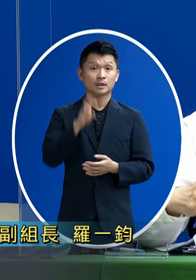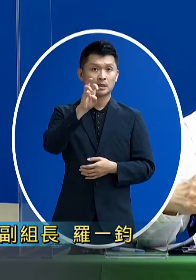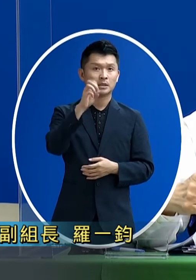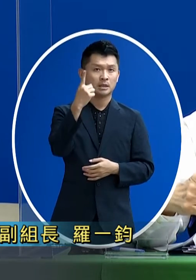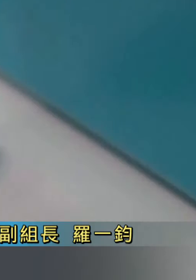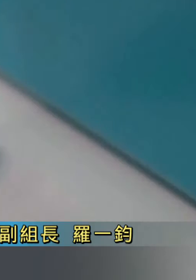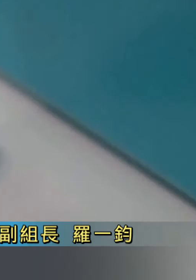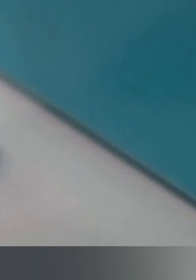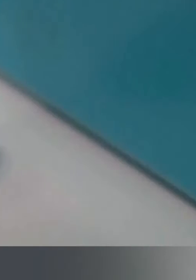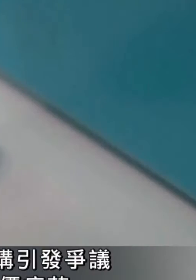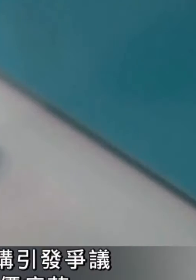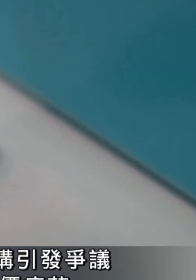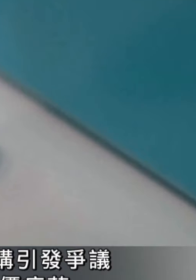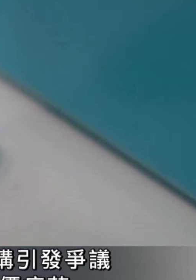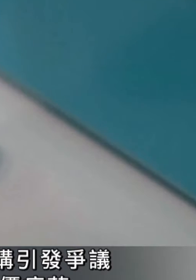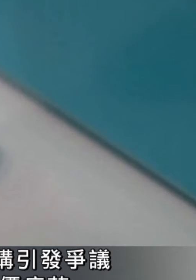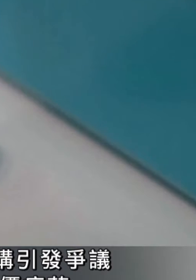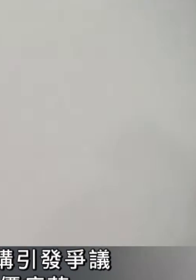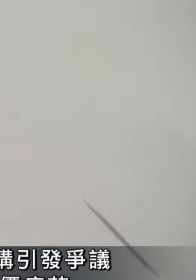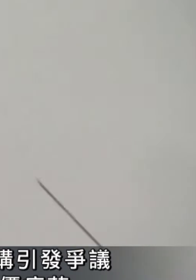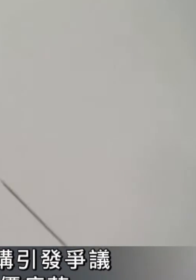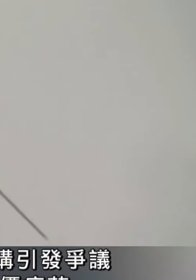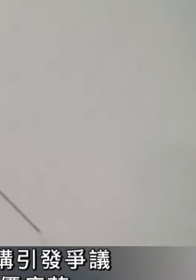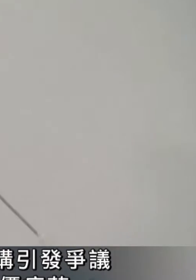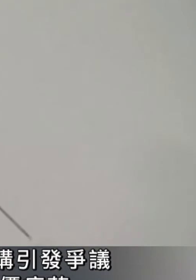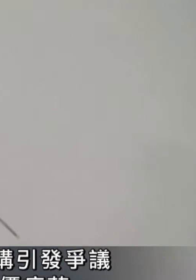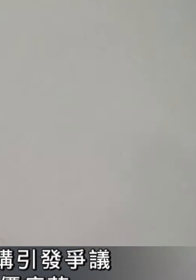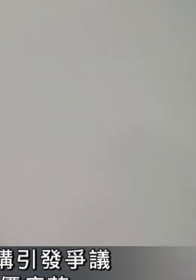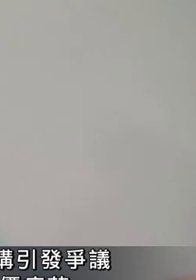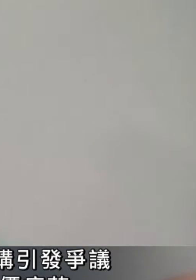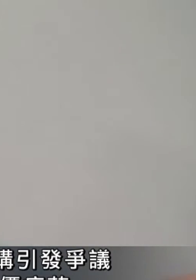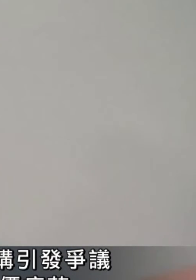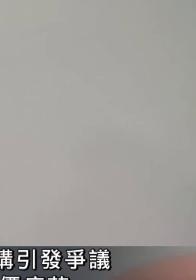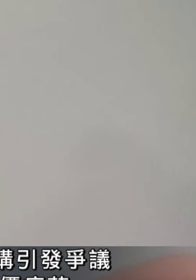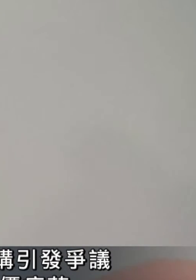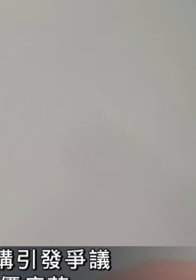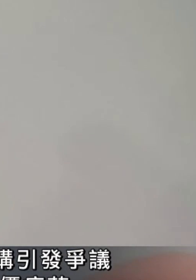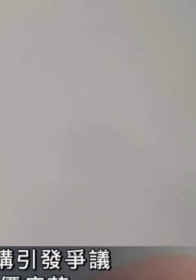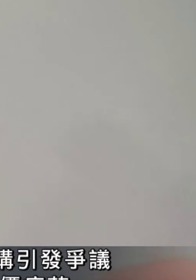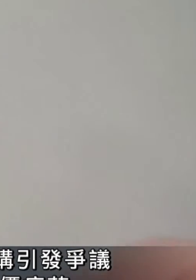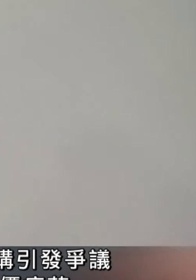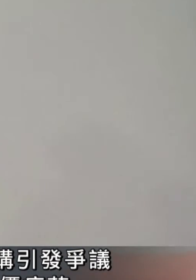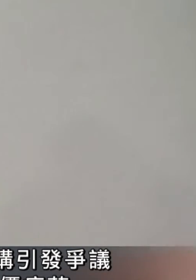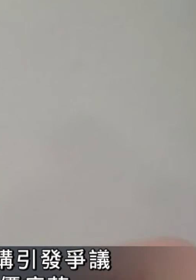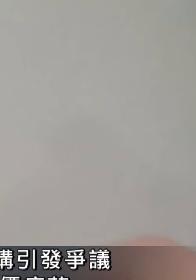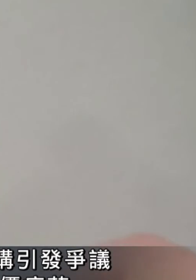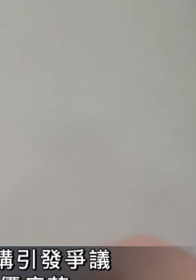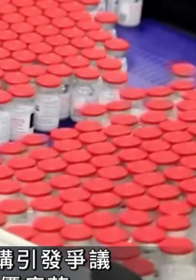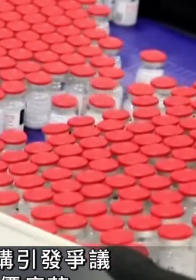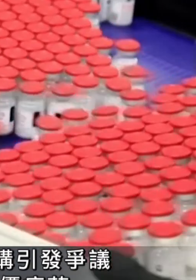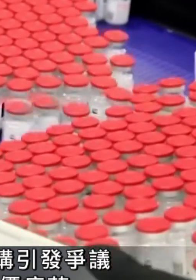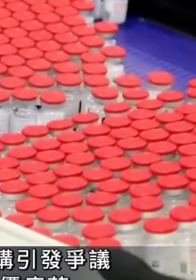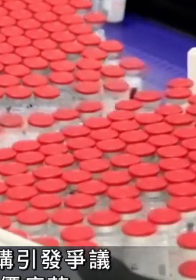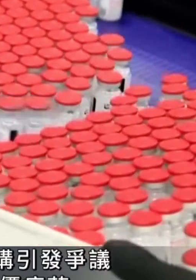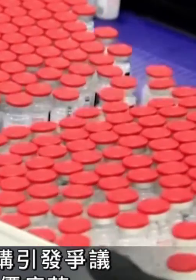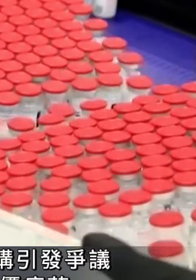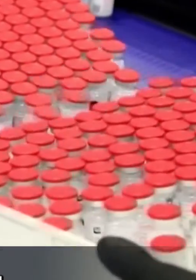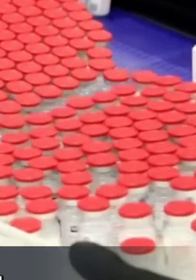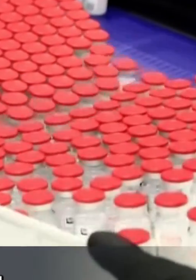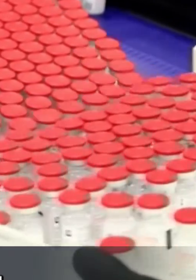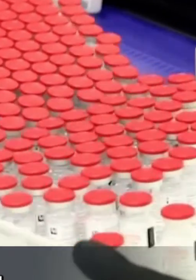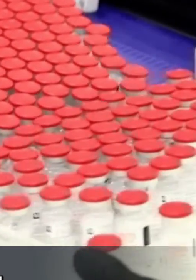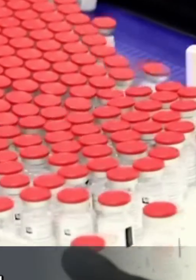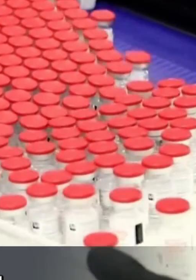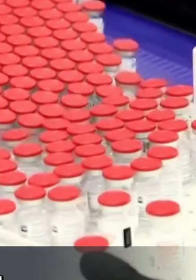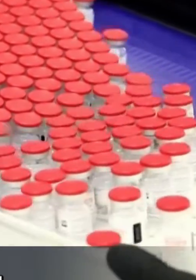是死亡个案。 由于近期莫德纳次世代疫苗采购引发争议，指挥官王必胜表示，这款 BA.1 双价疫苗对